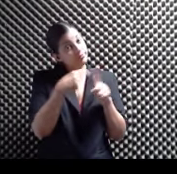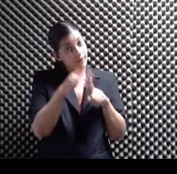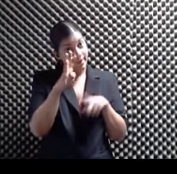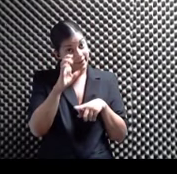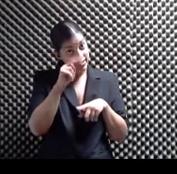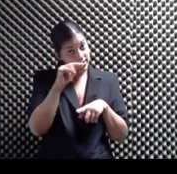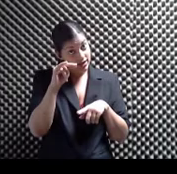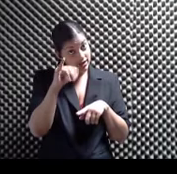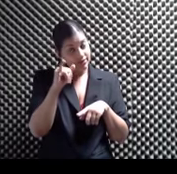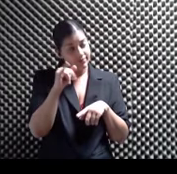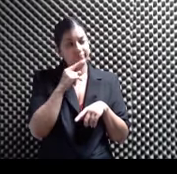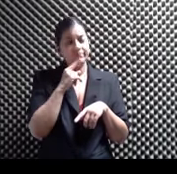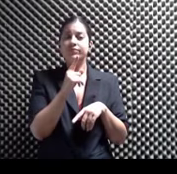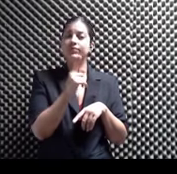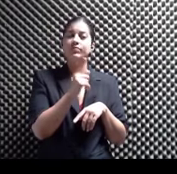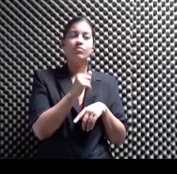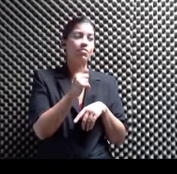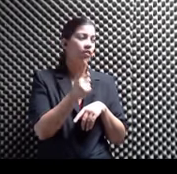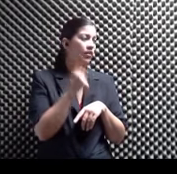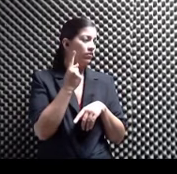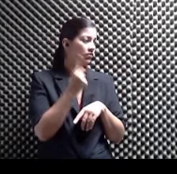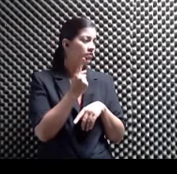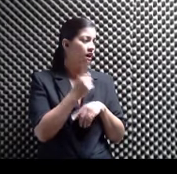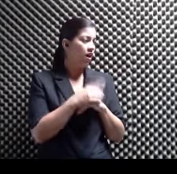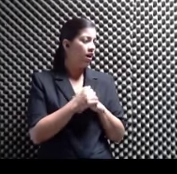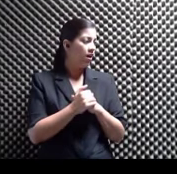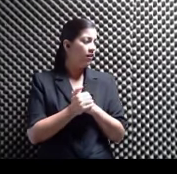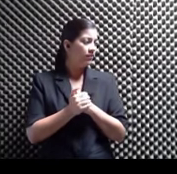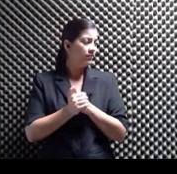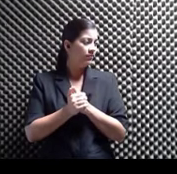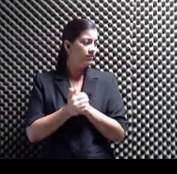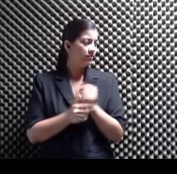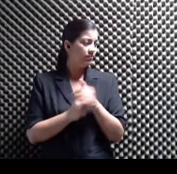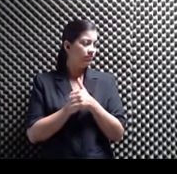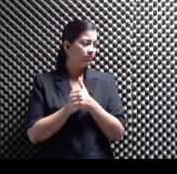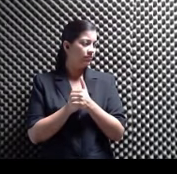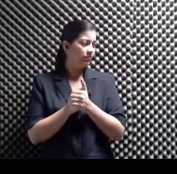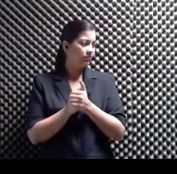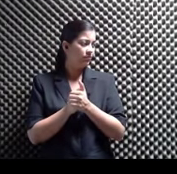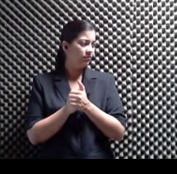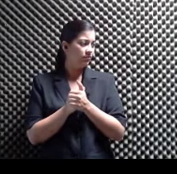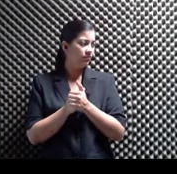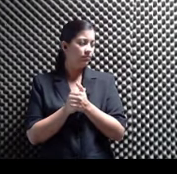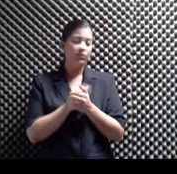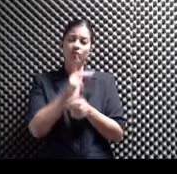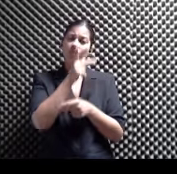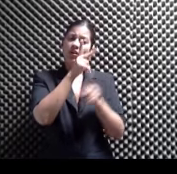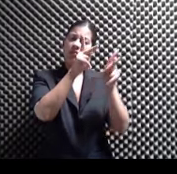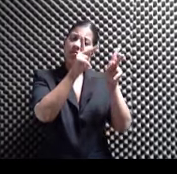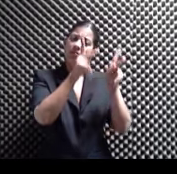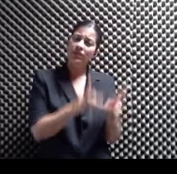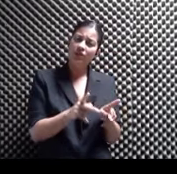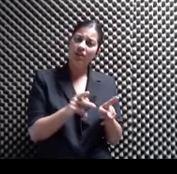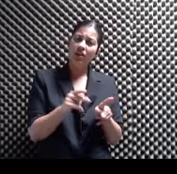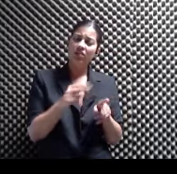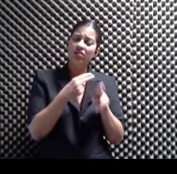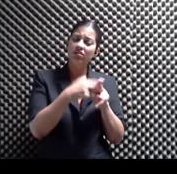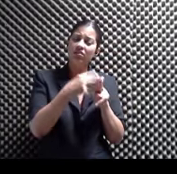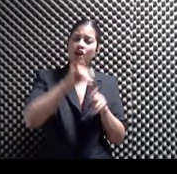es que hay una figura que él usó mucho en los programas, y se llama José Molinelli Freites.